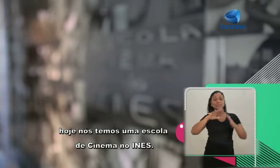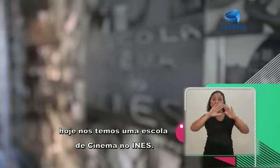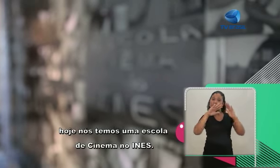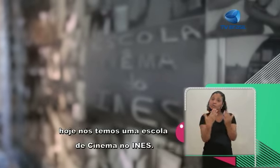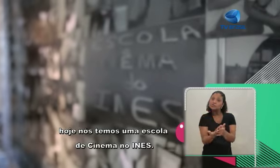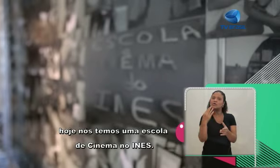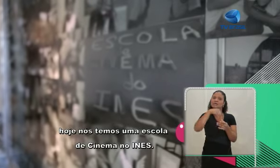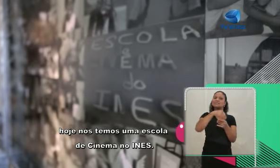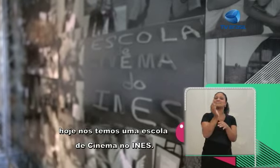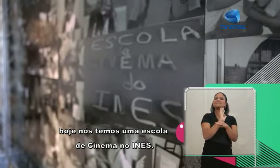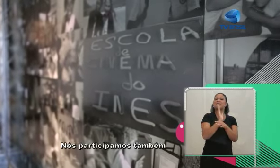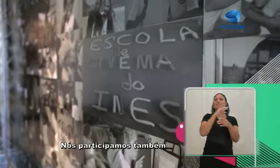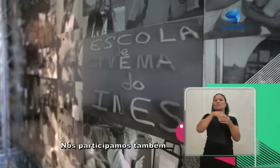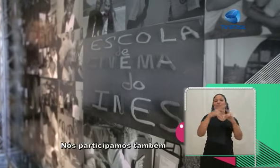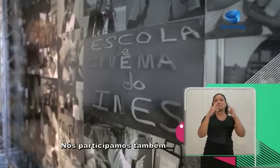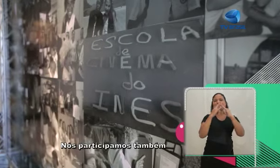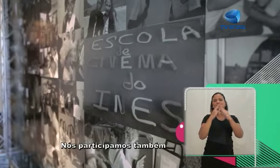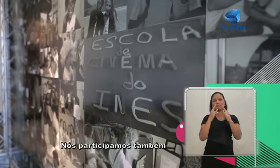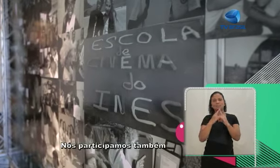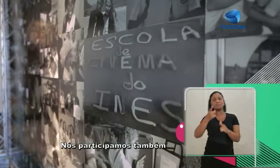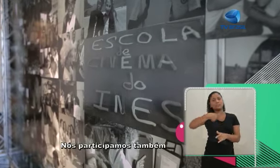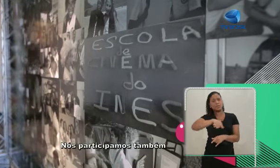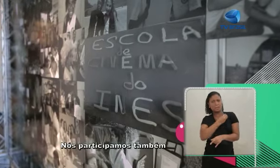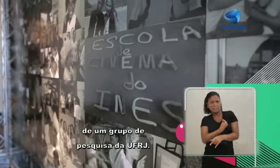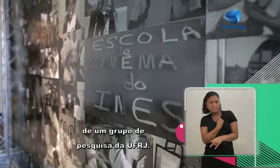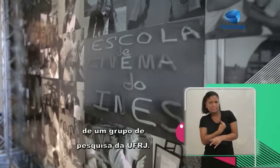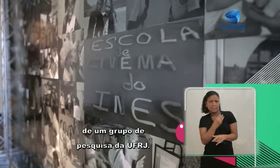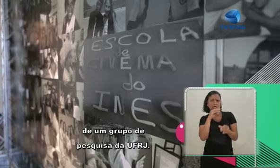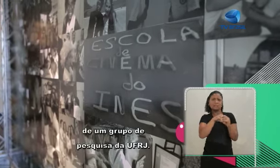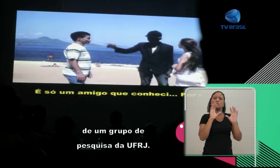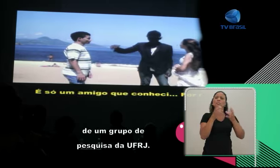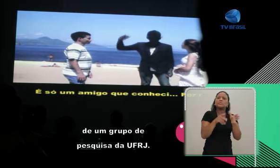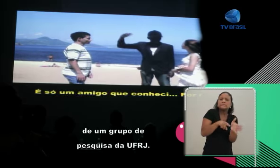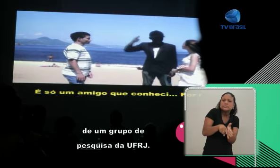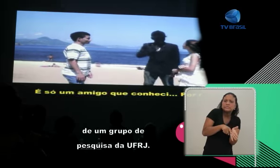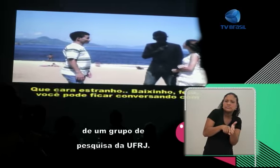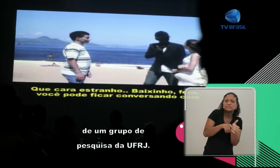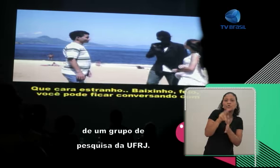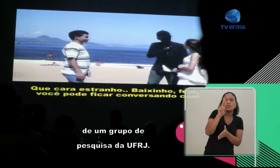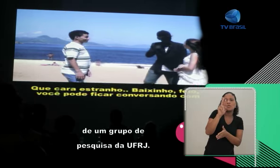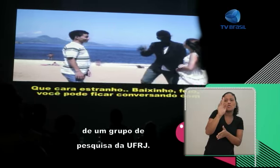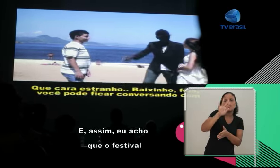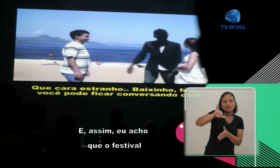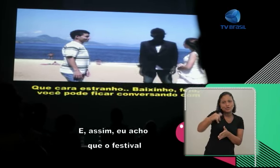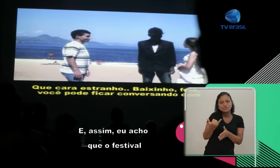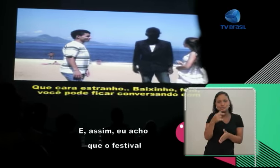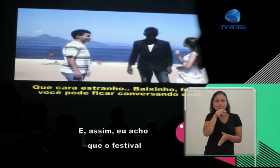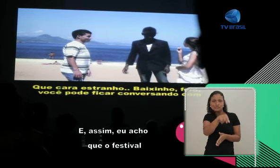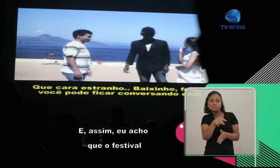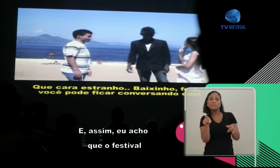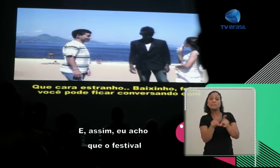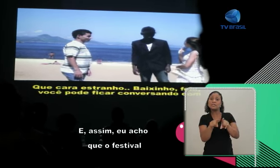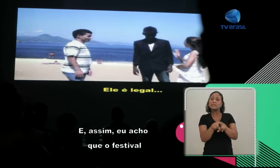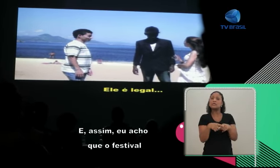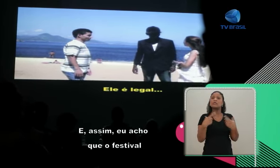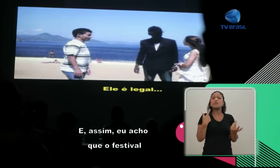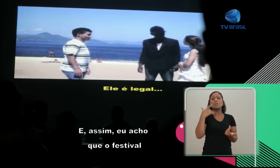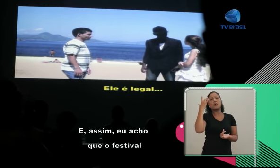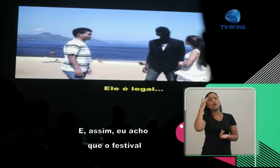no INES, né? Nós participamos também de um grupo de pesquisa da UFRJ. E assim, eu acho que o festival ele